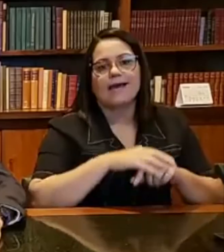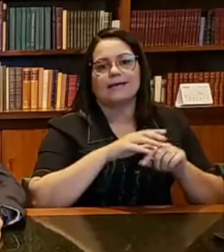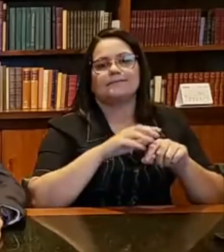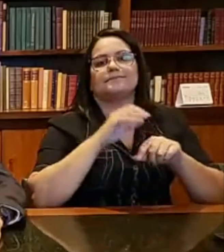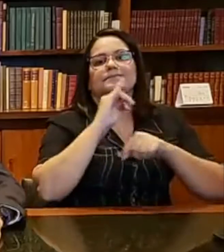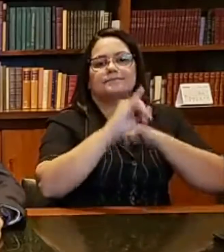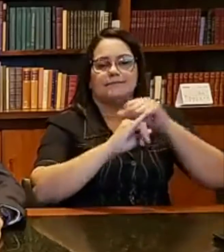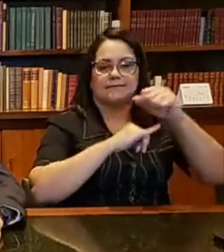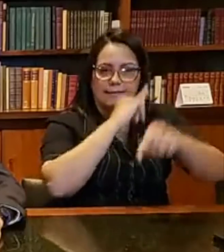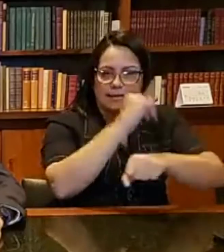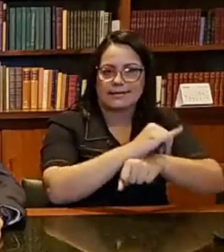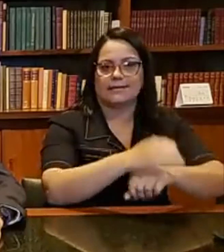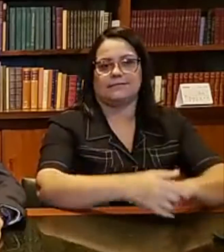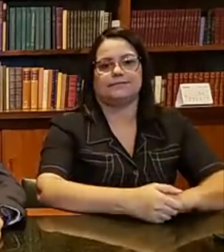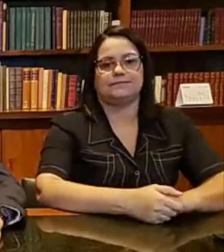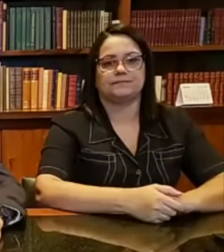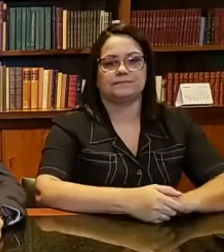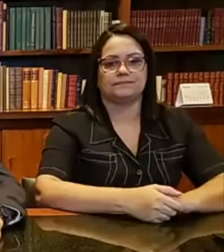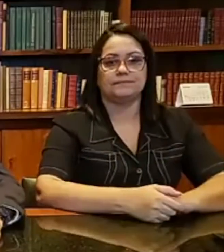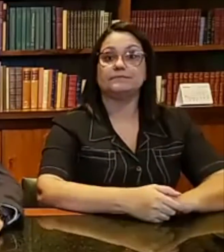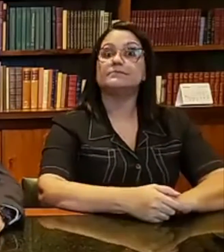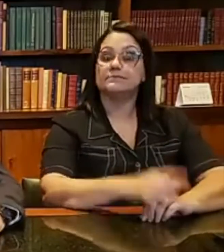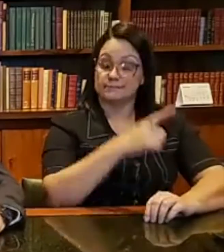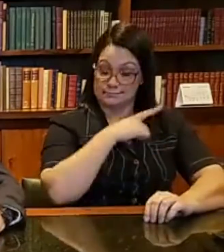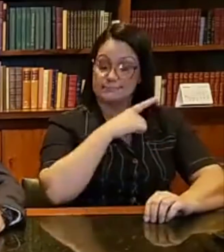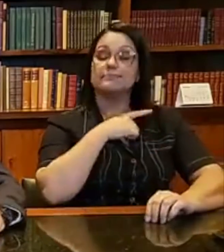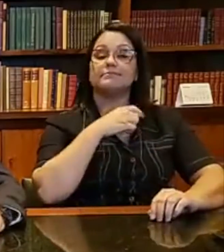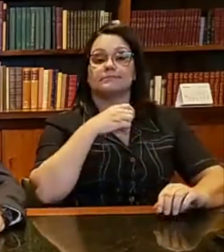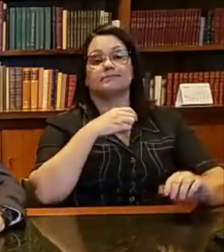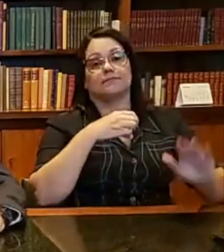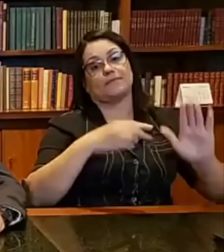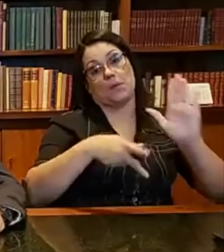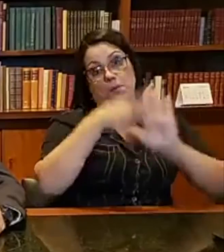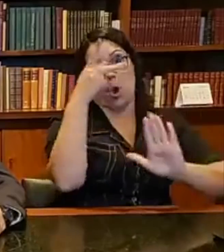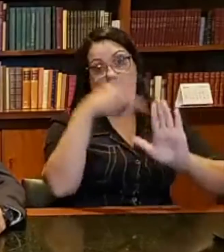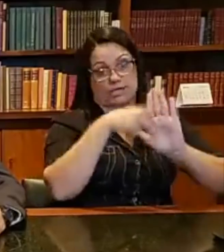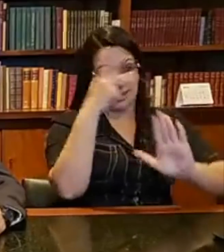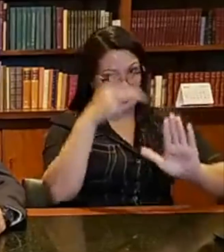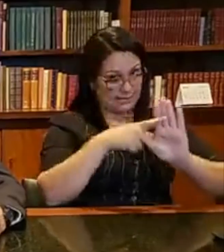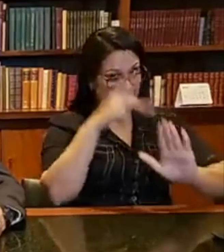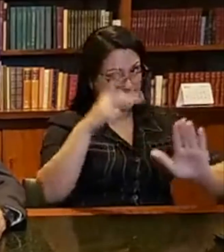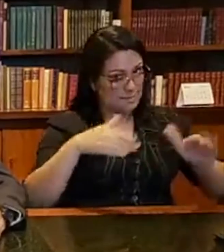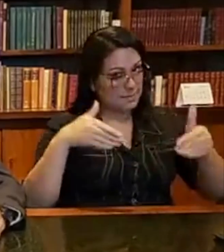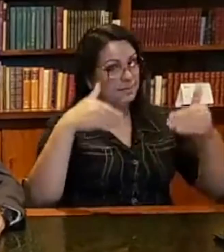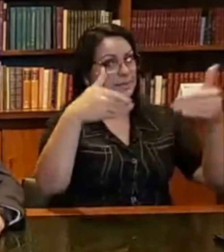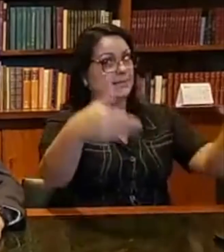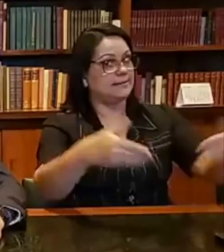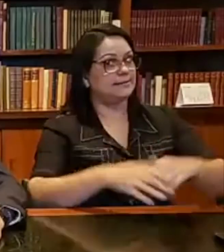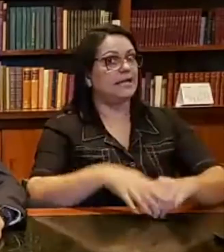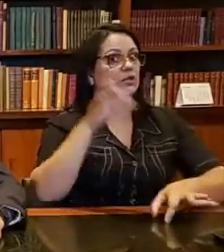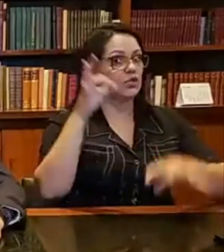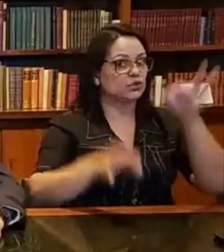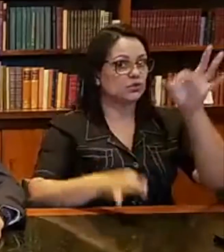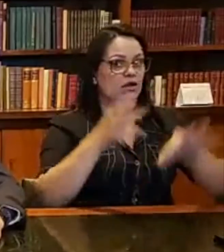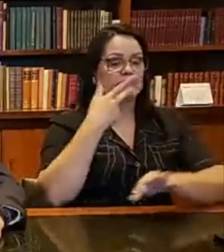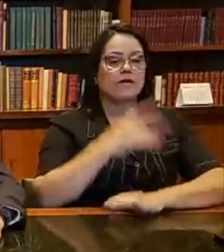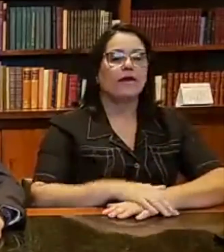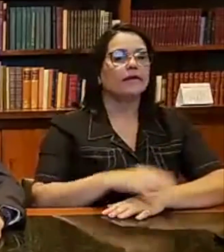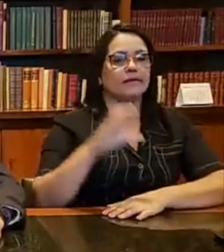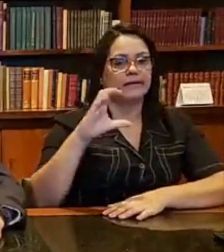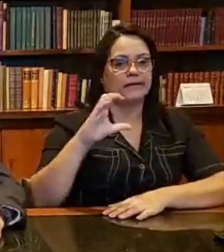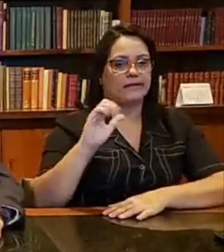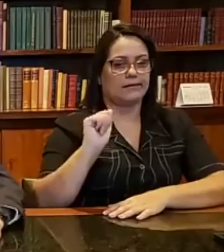hoje, que é a do Ministério da Defesa e da Justiça, que disciplina o quantitativo de munições que o pessoal, o CAC,